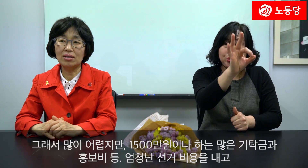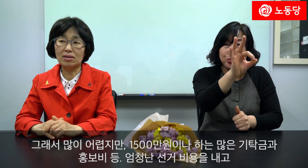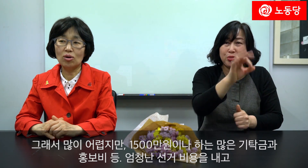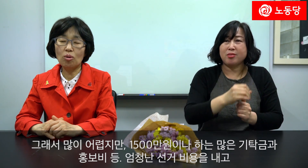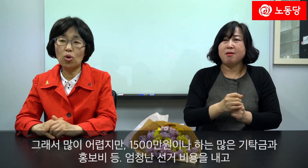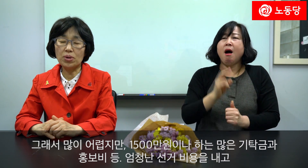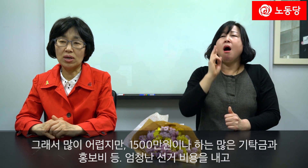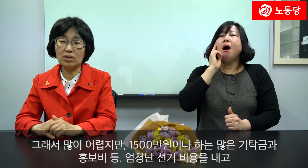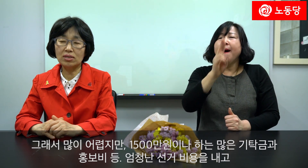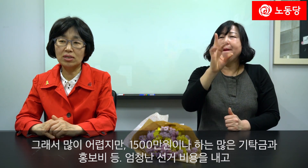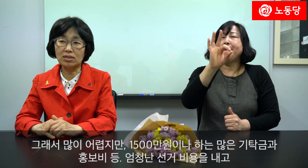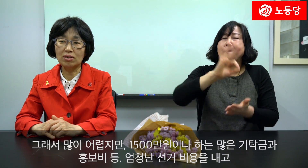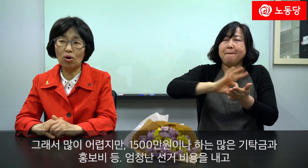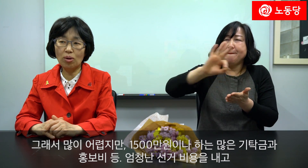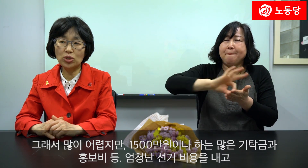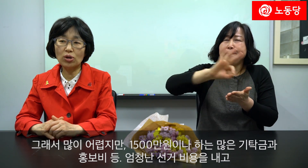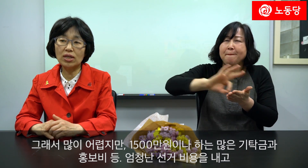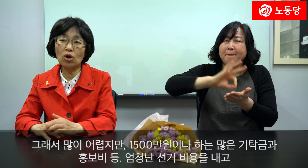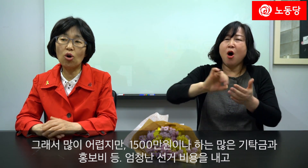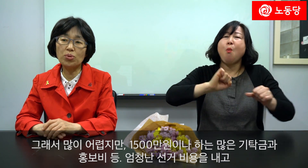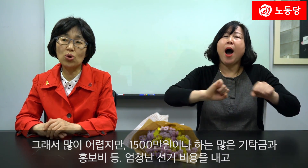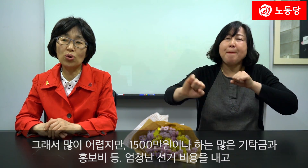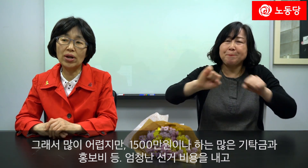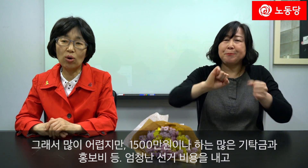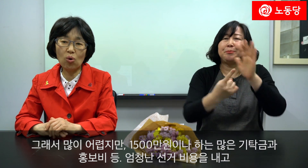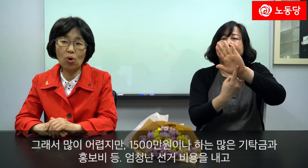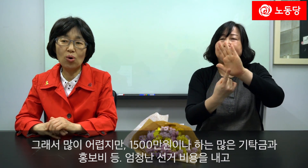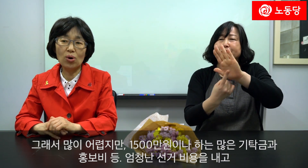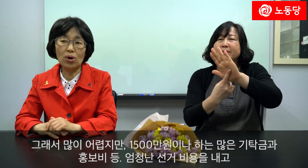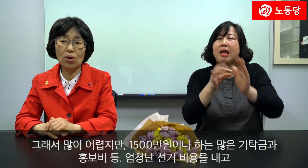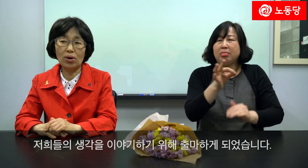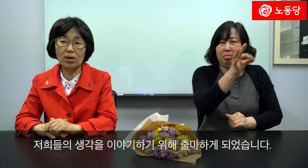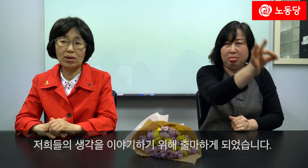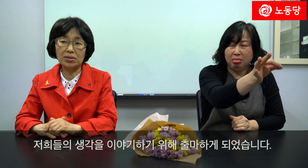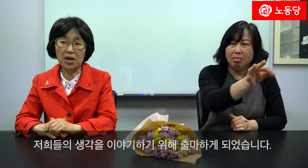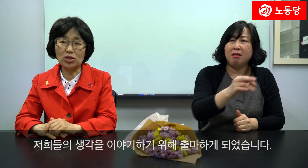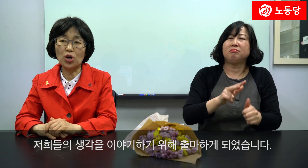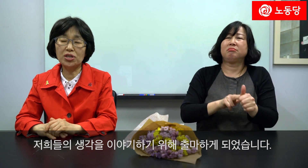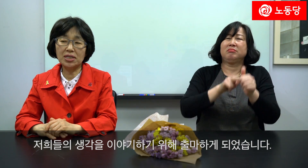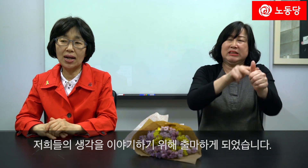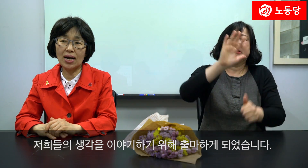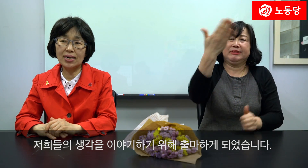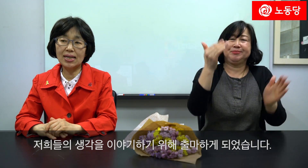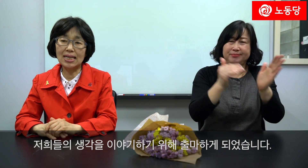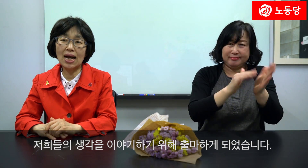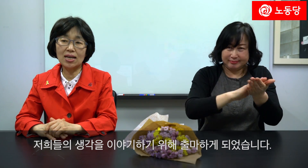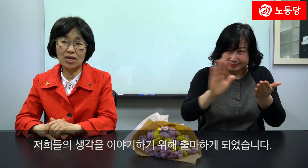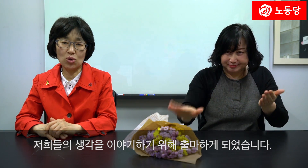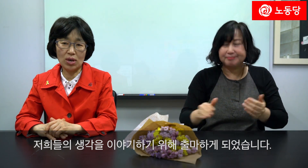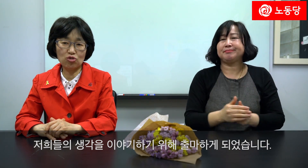기탁금과 홍보비 등등 엄청난 선거 비용을 내고 저희들의